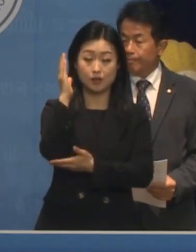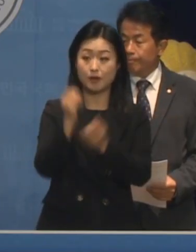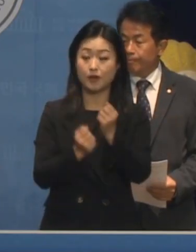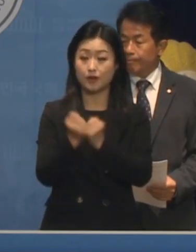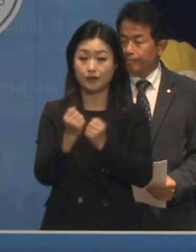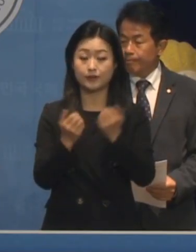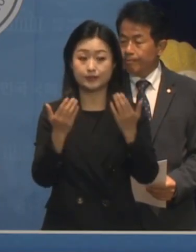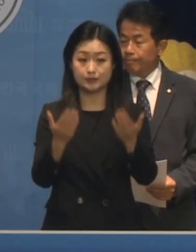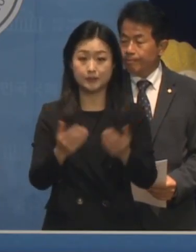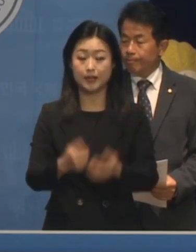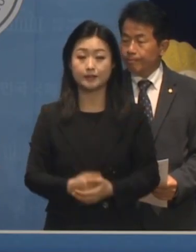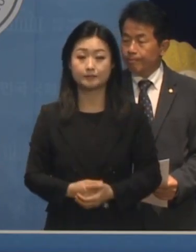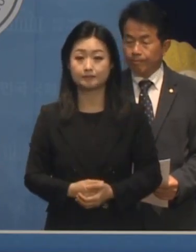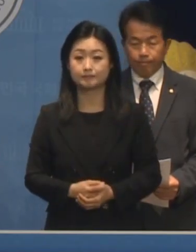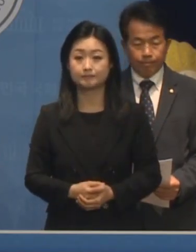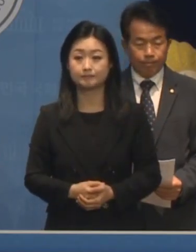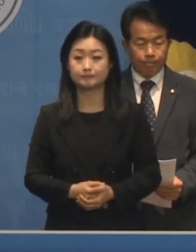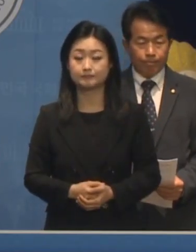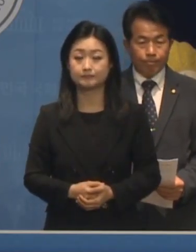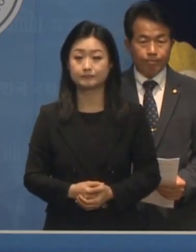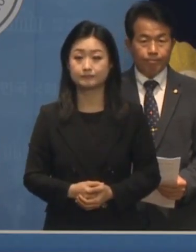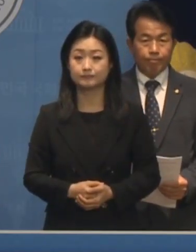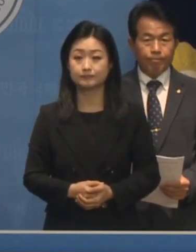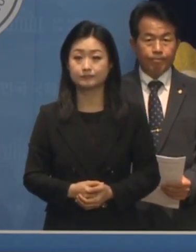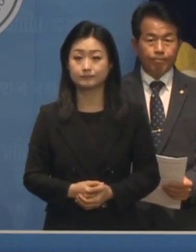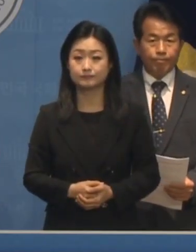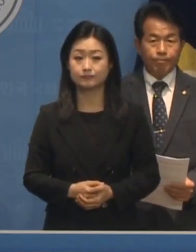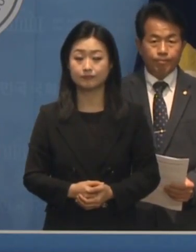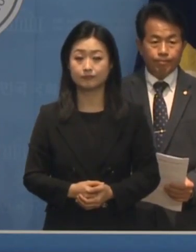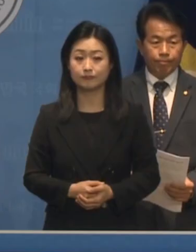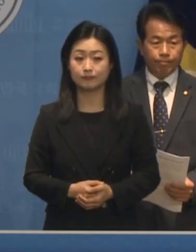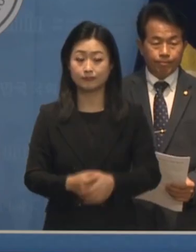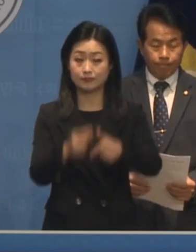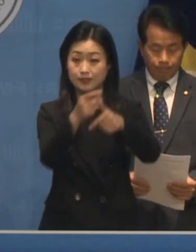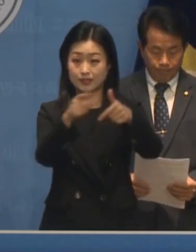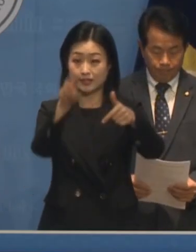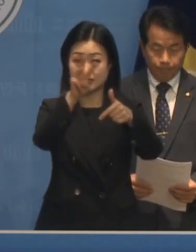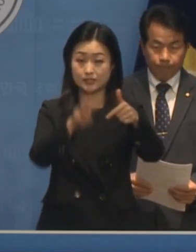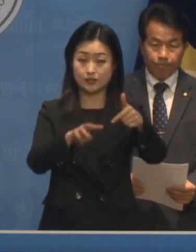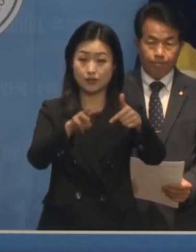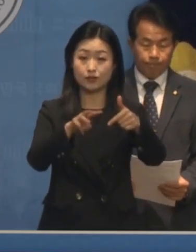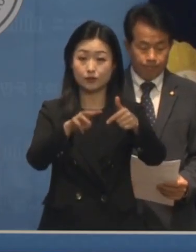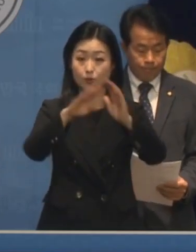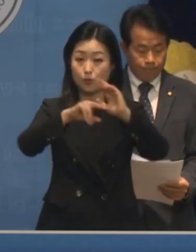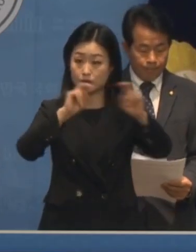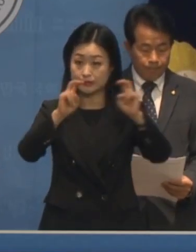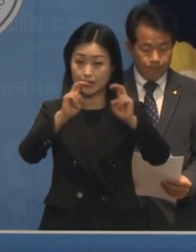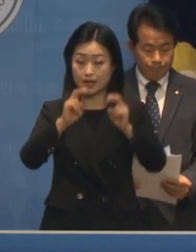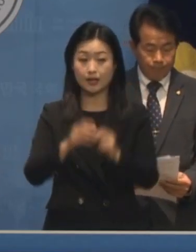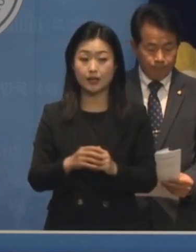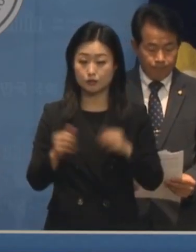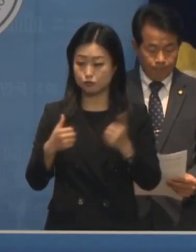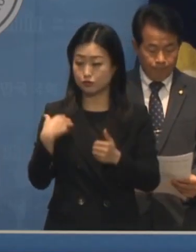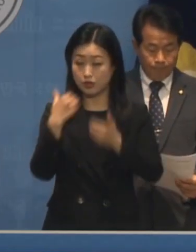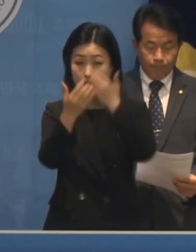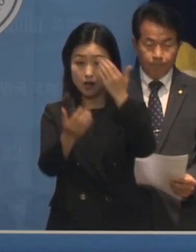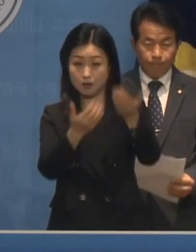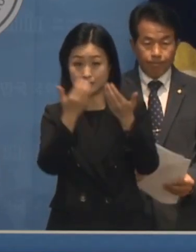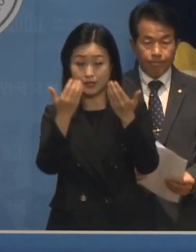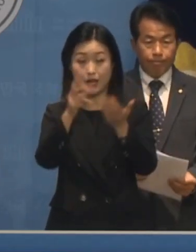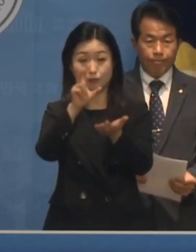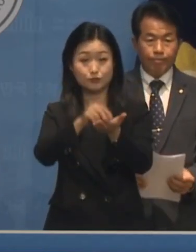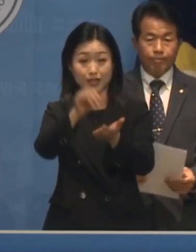설명드리겠습니다 인천공항 국정감사 지적사항은 불이행하고 있고 인천공항